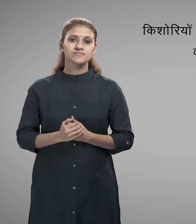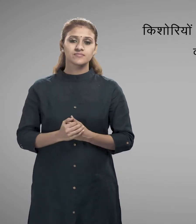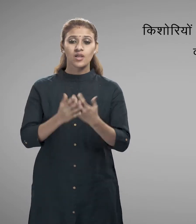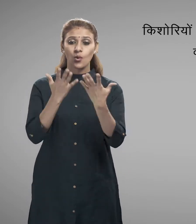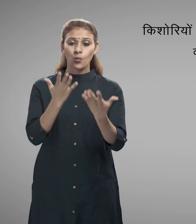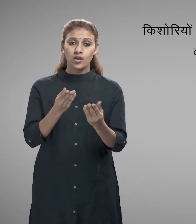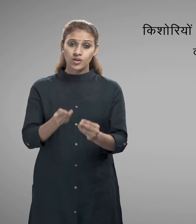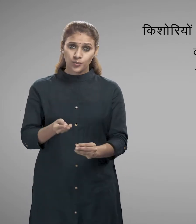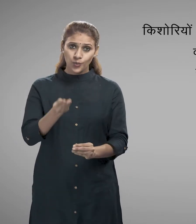वजन बढ़ना,